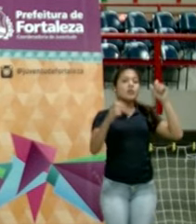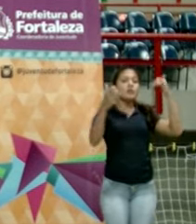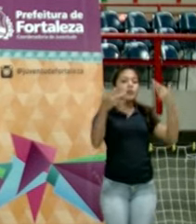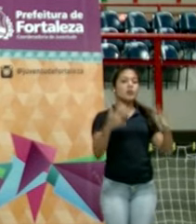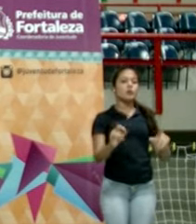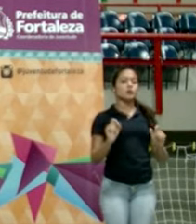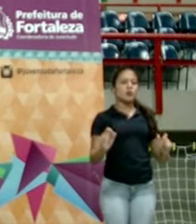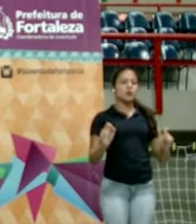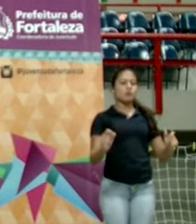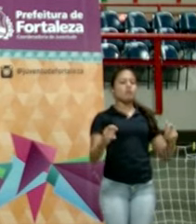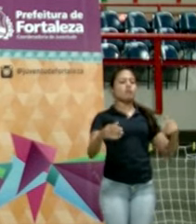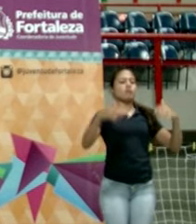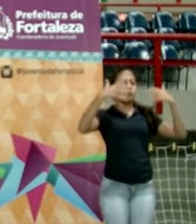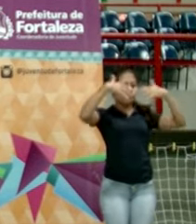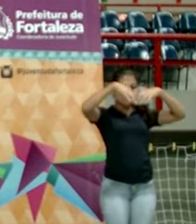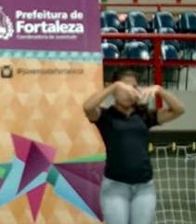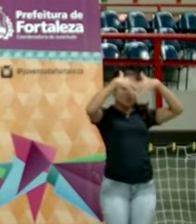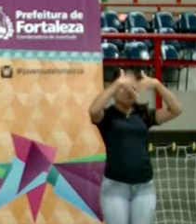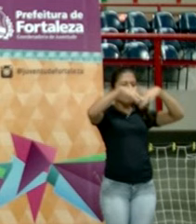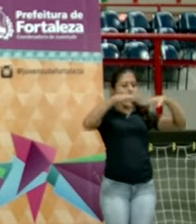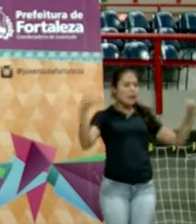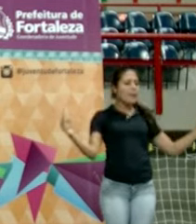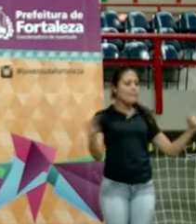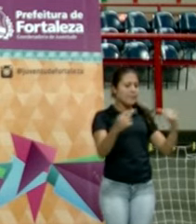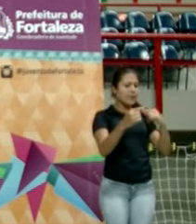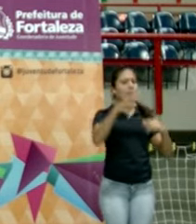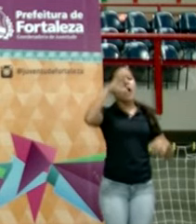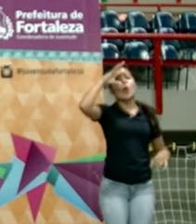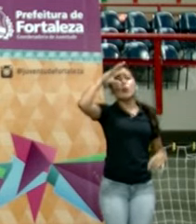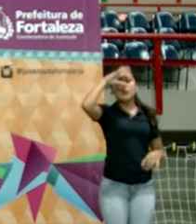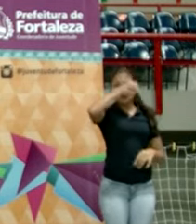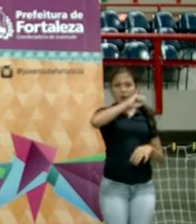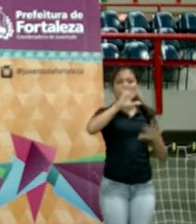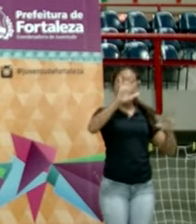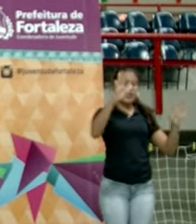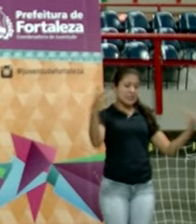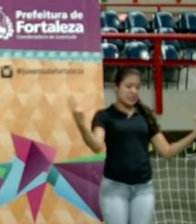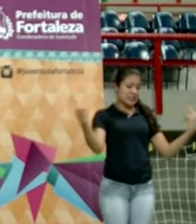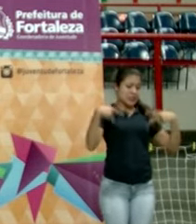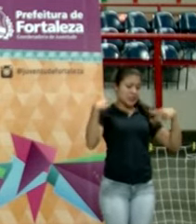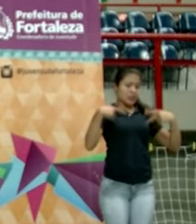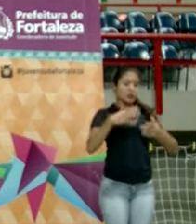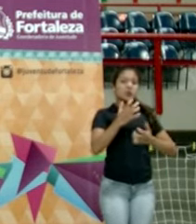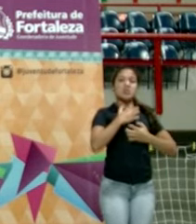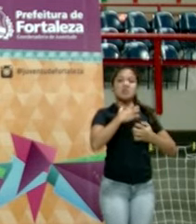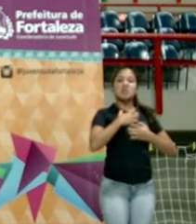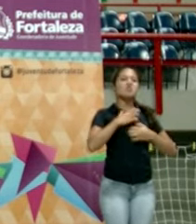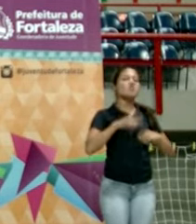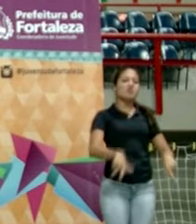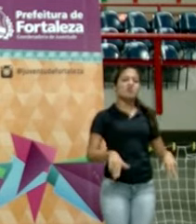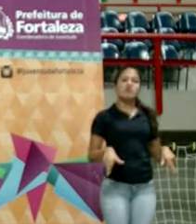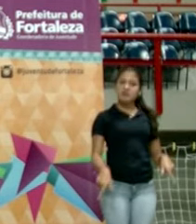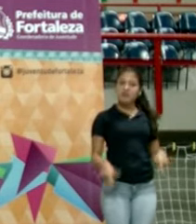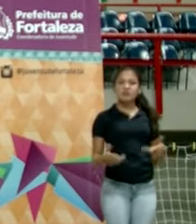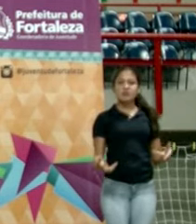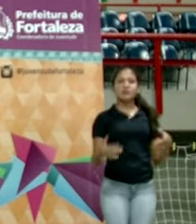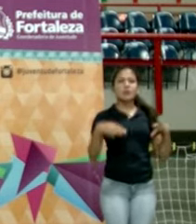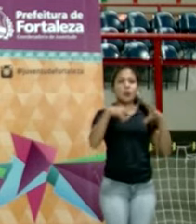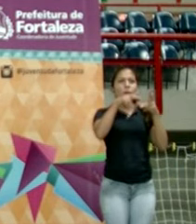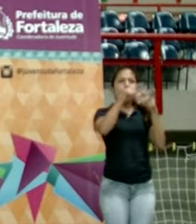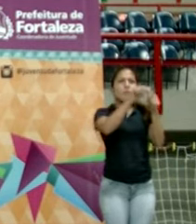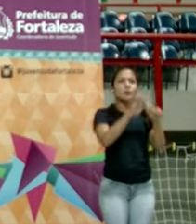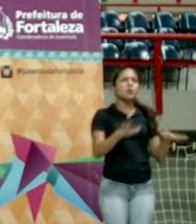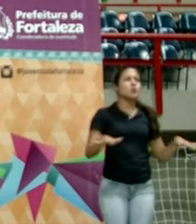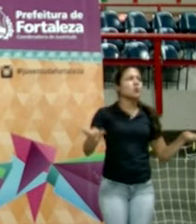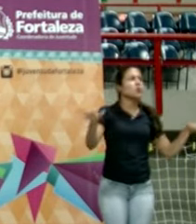é capaz de gerar conhecimento, mas a sensação não. O mundo da sensação, que é o mundo lá